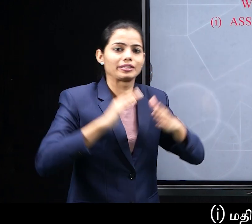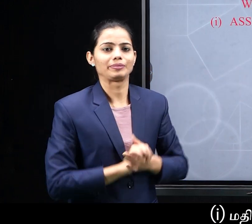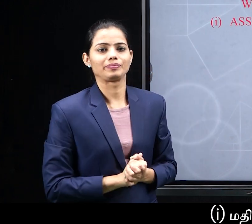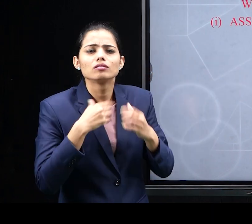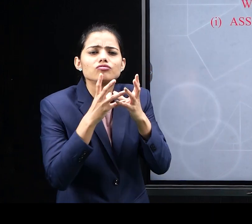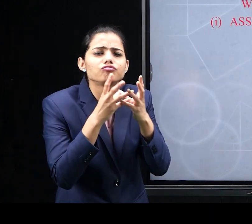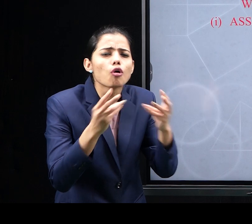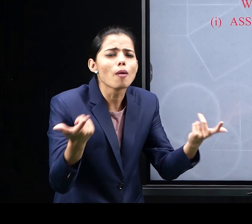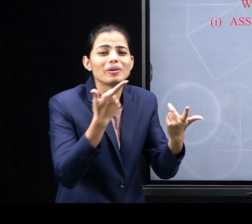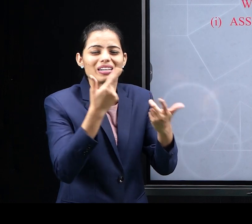தீர்வு.